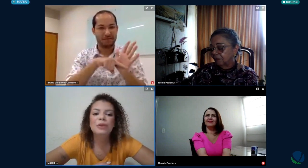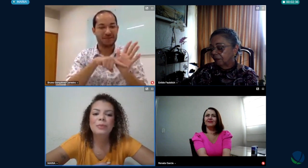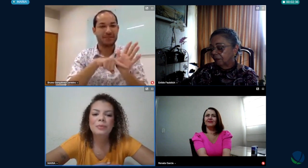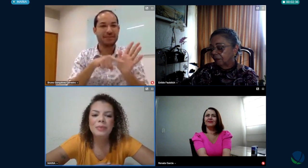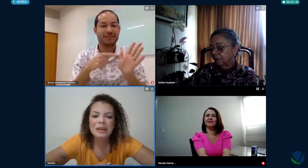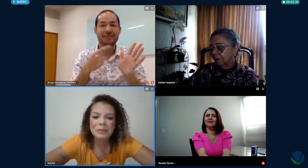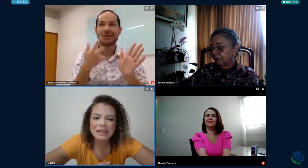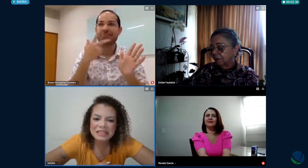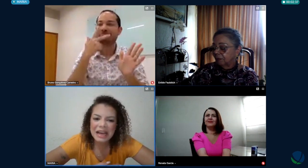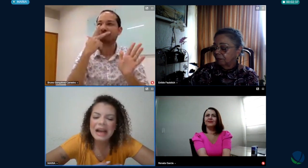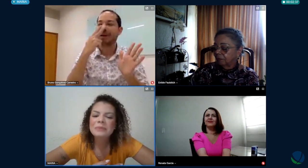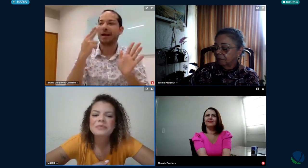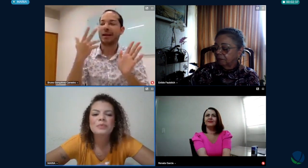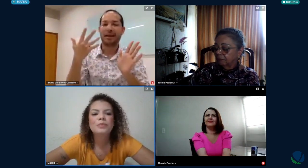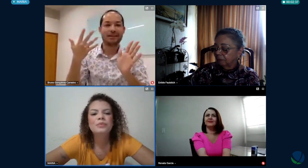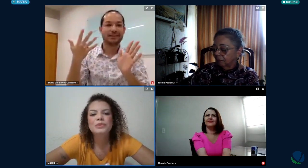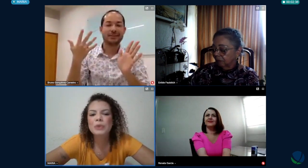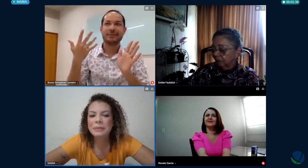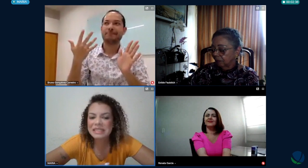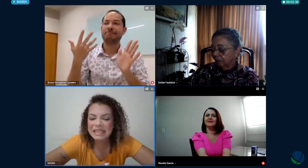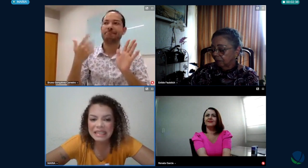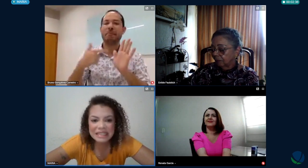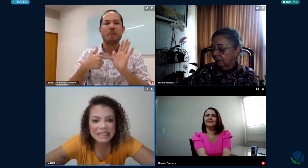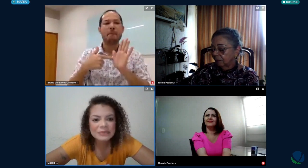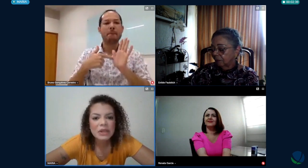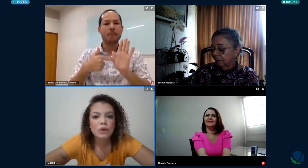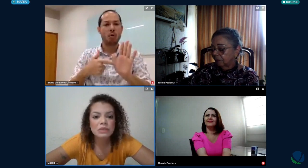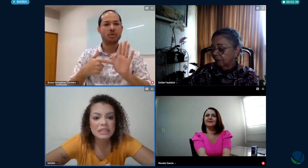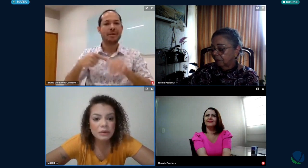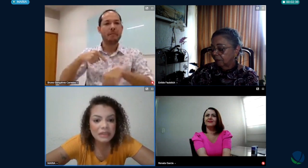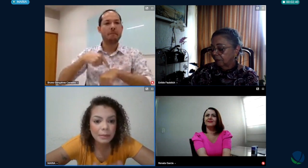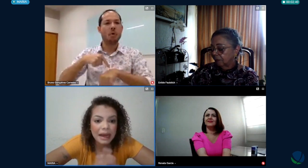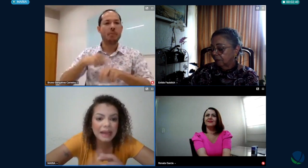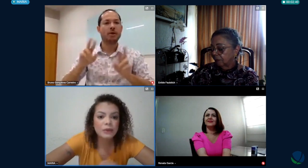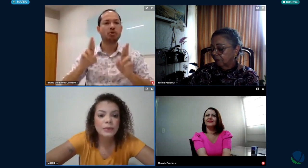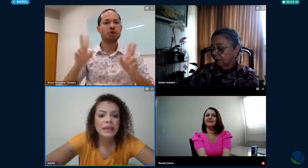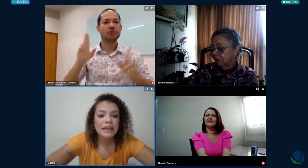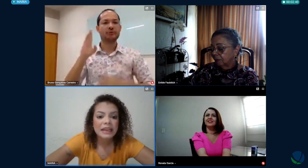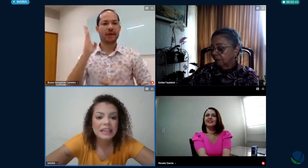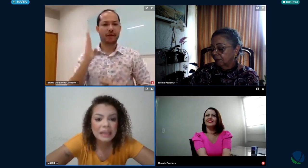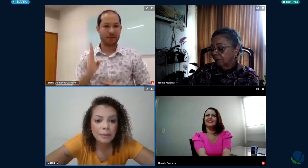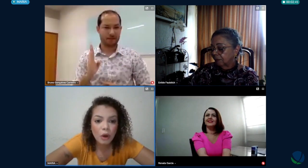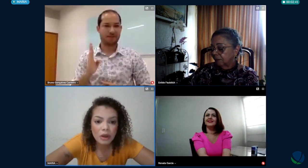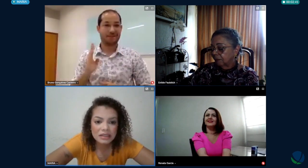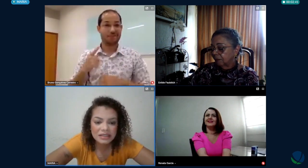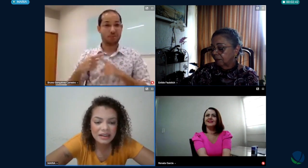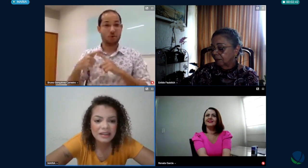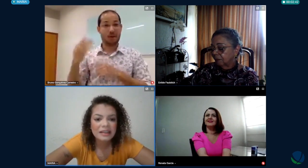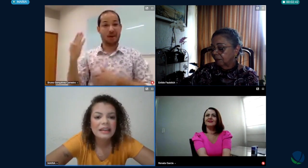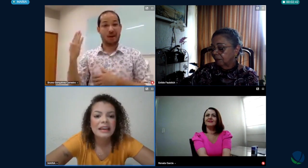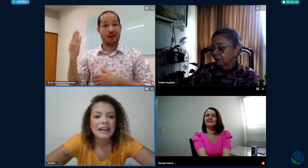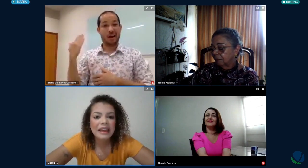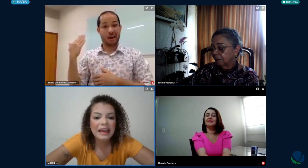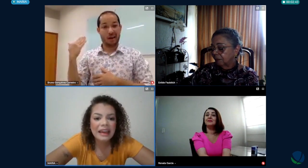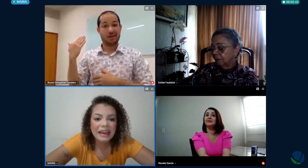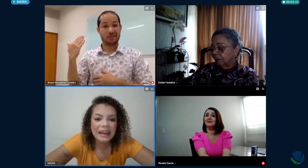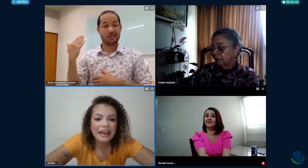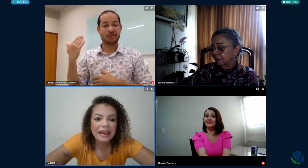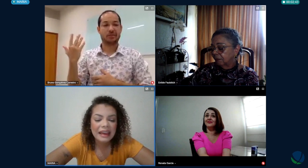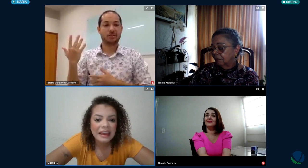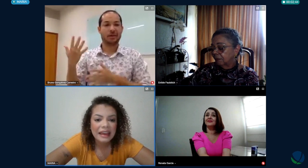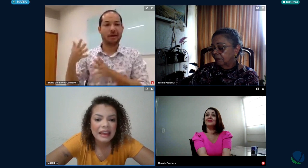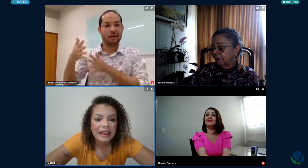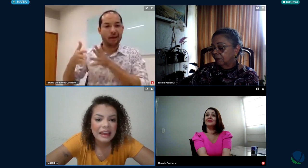Também quero parabenizar sua pesquisa, o seu trabalho, que mostra